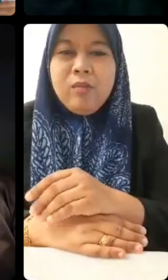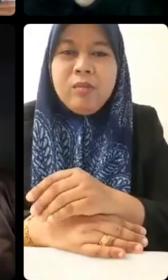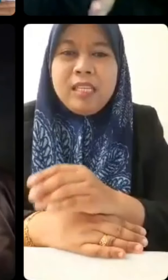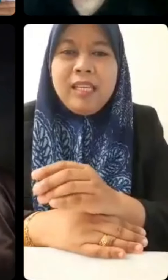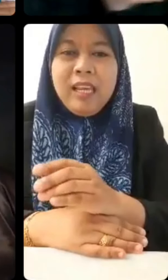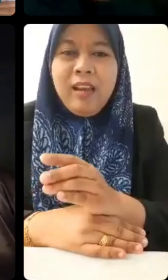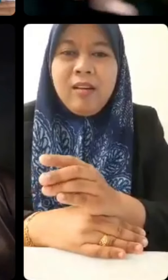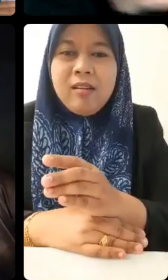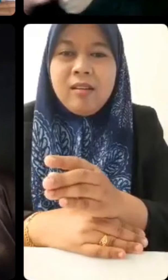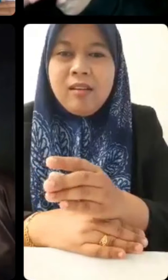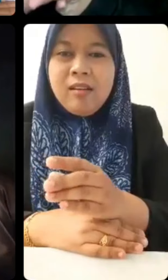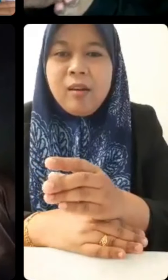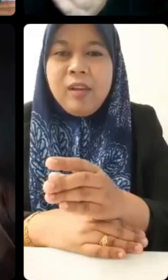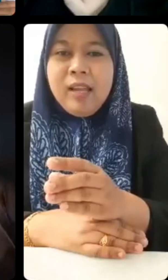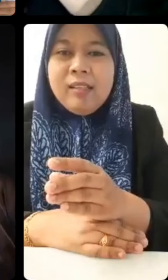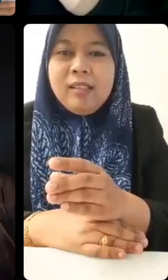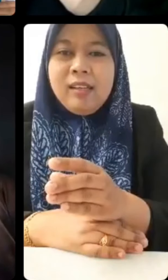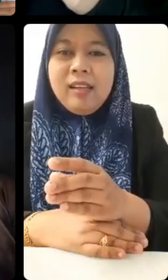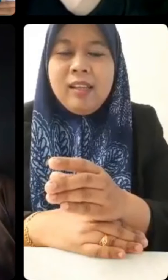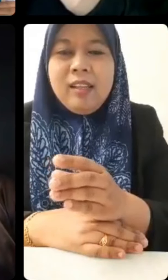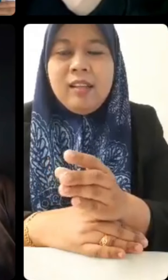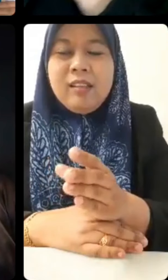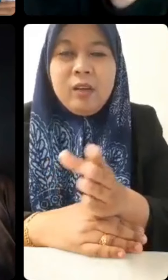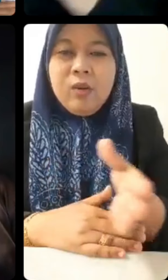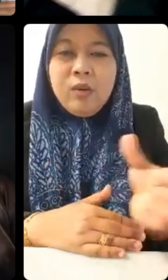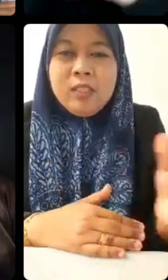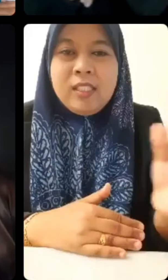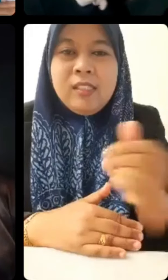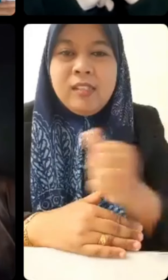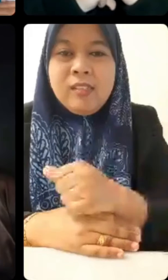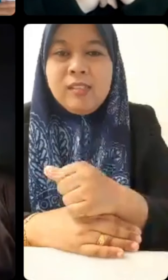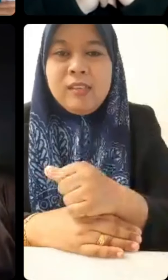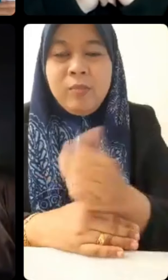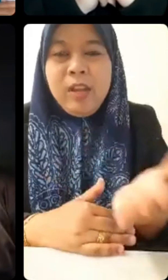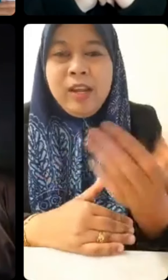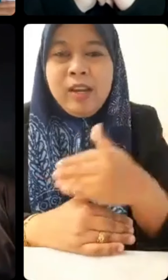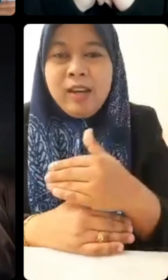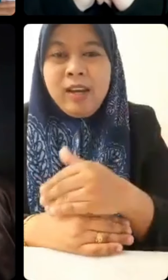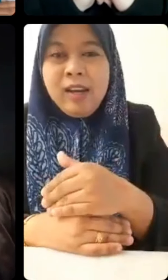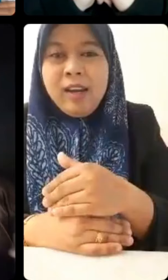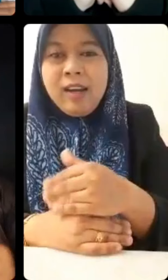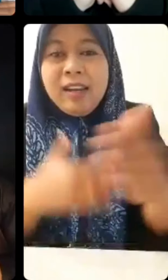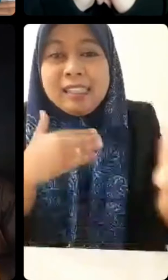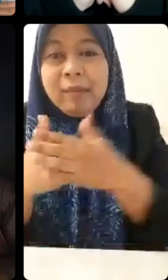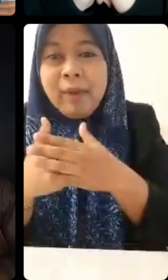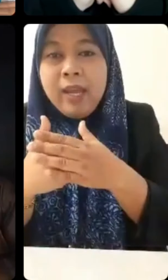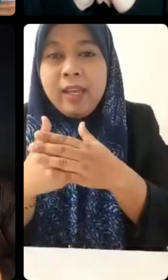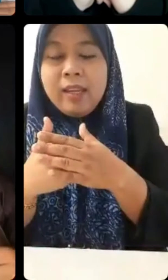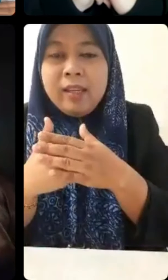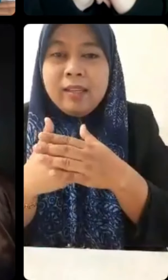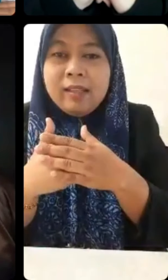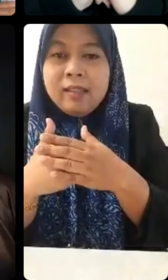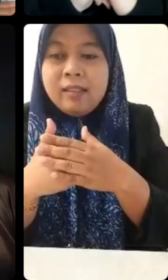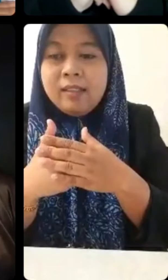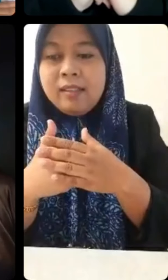Mula-mula tu sikit lah. Kemudian kita terus je. Kemudian sampai